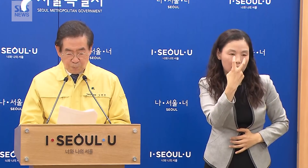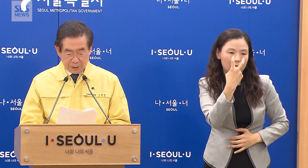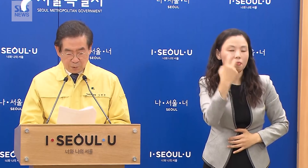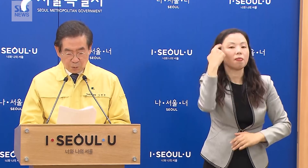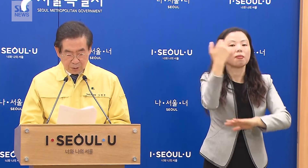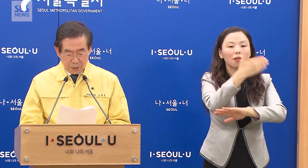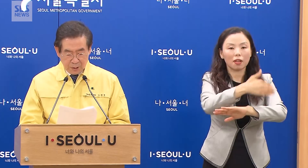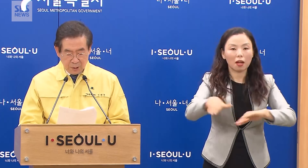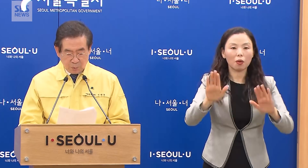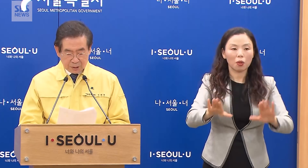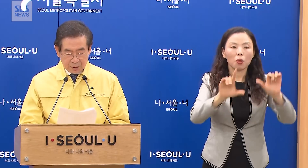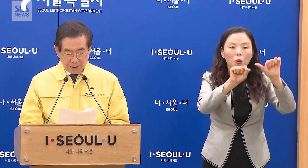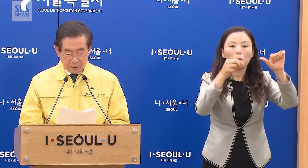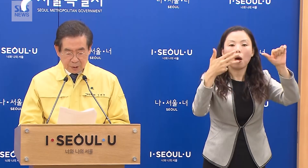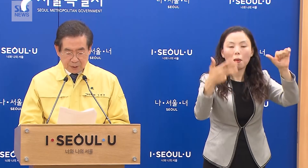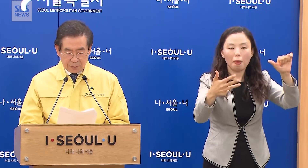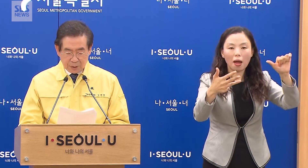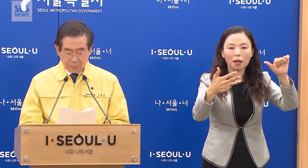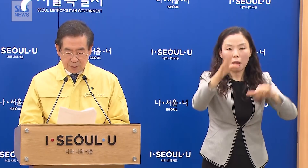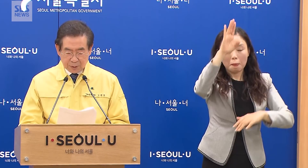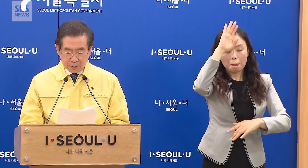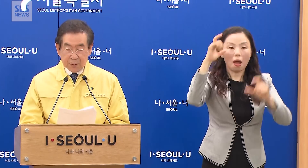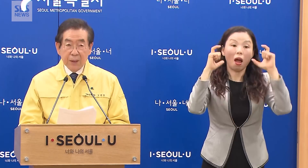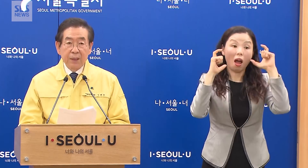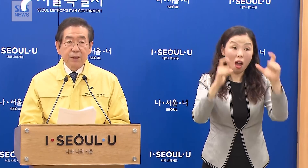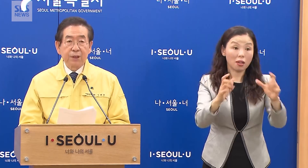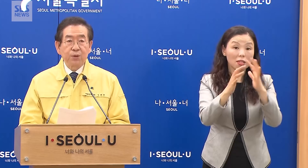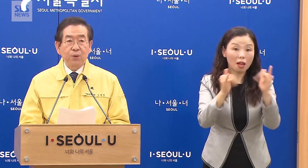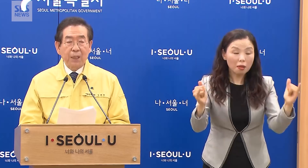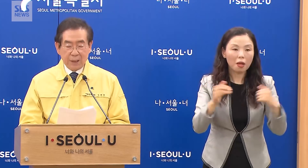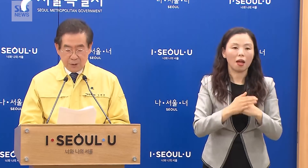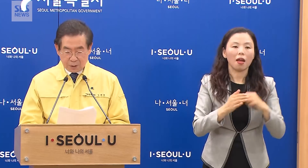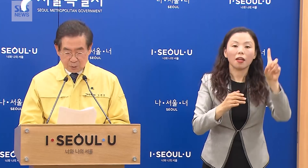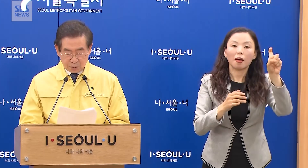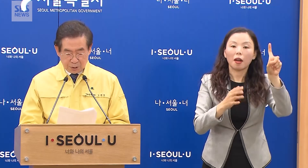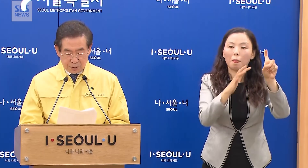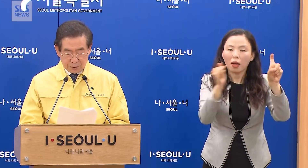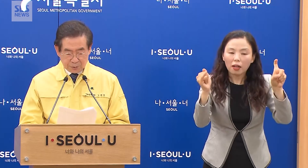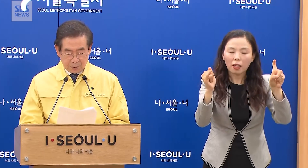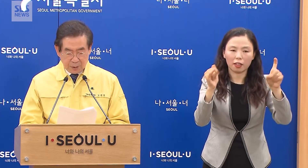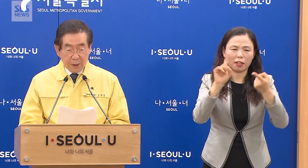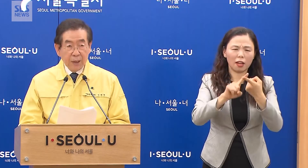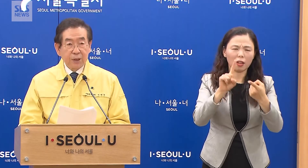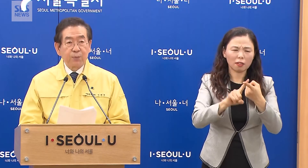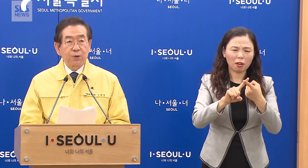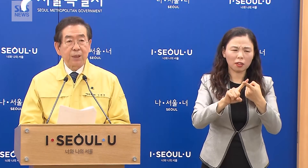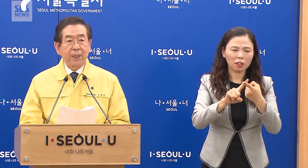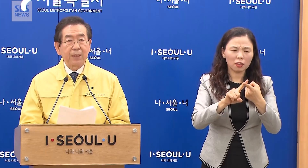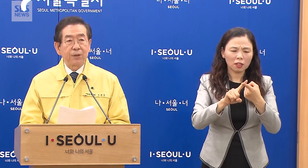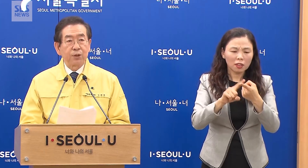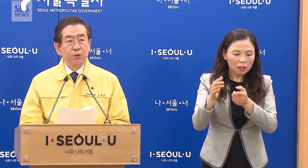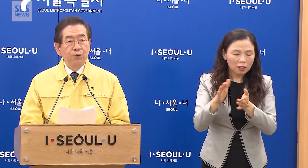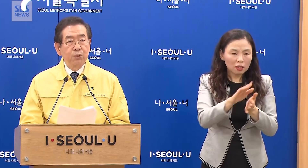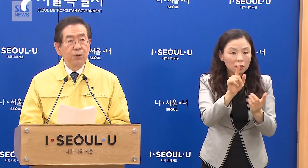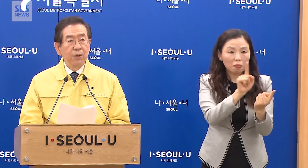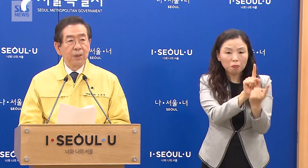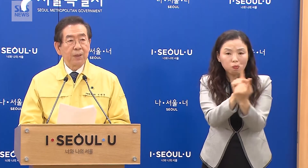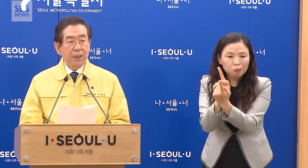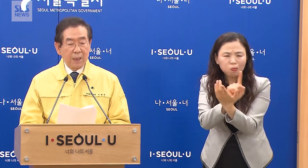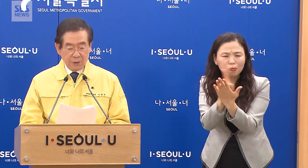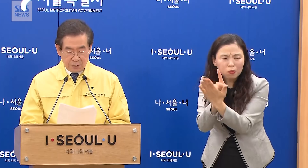그리고 올 8일 오늘 확진 판정을 받은 11명에 대해서는 신속하게 역학 조사를 실시 에서 접촉자 를 파악해서